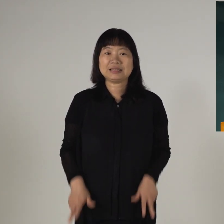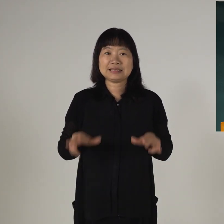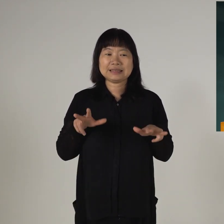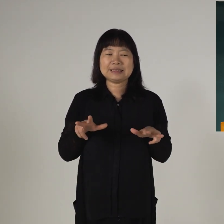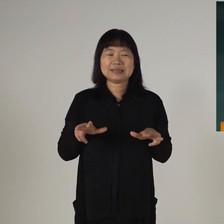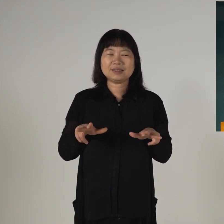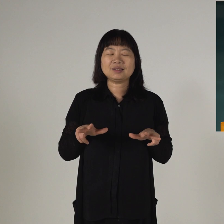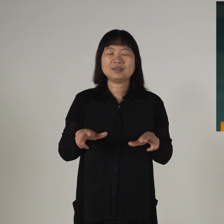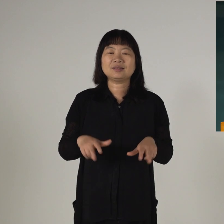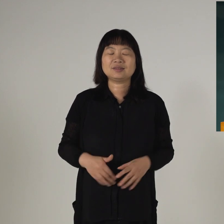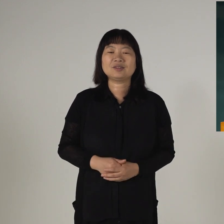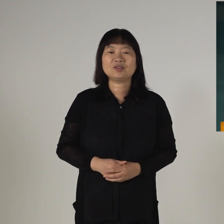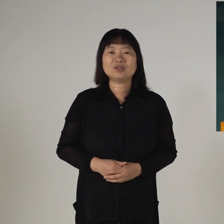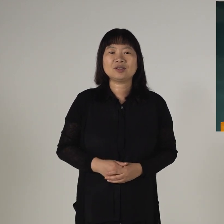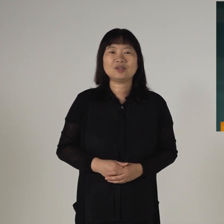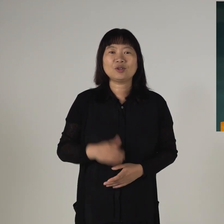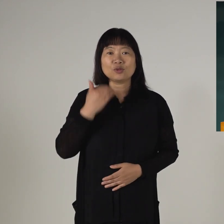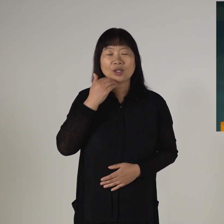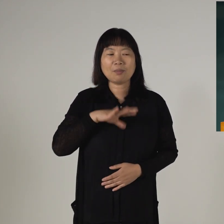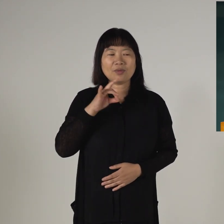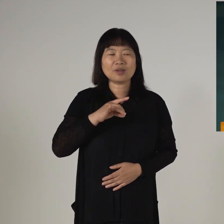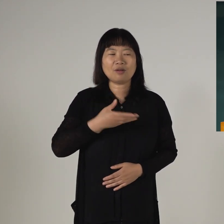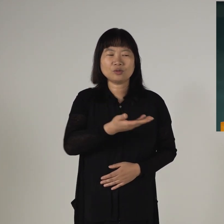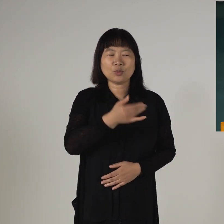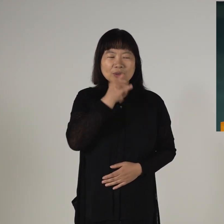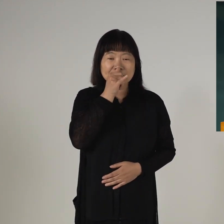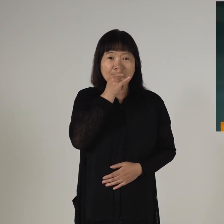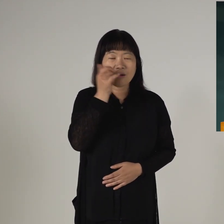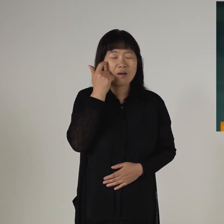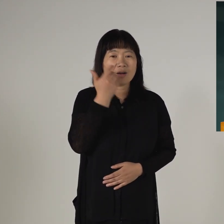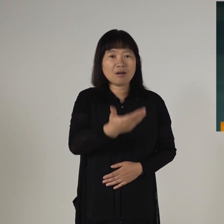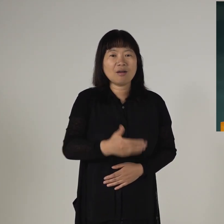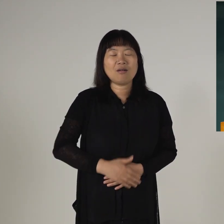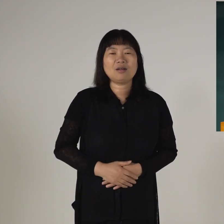지금 사실 그 질문은 누구에게 먼저 했었습니까? 예,